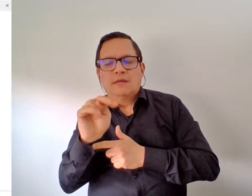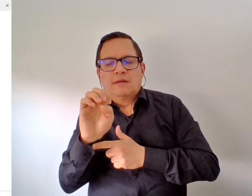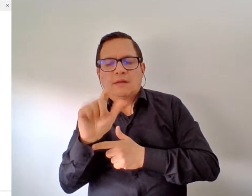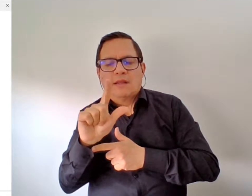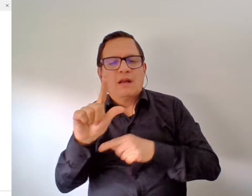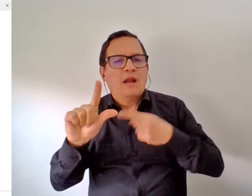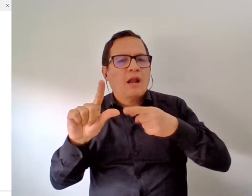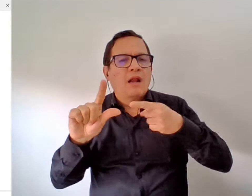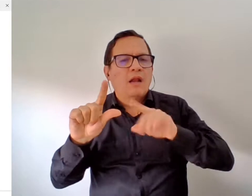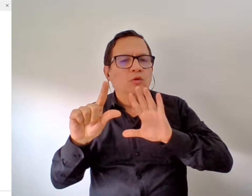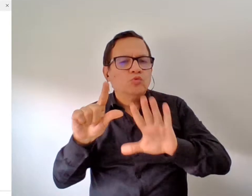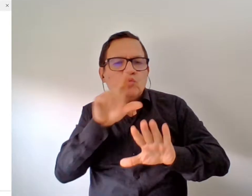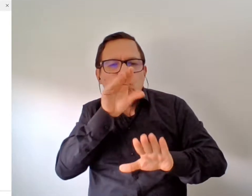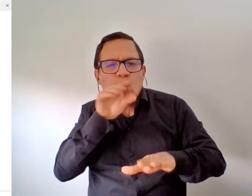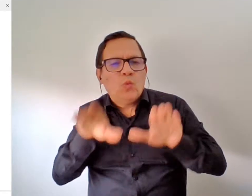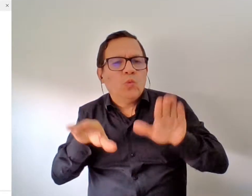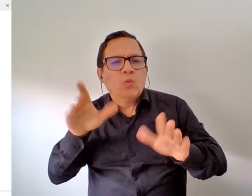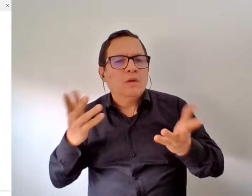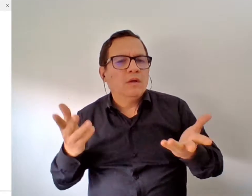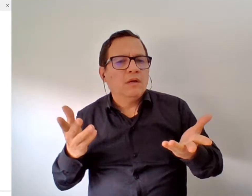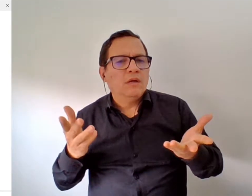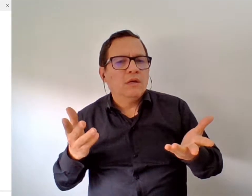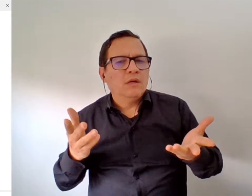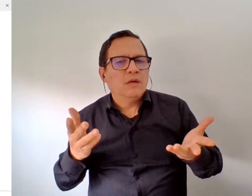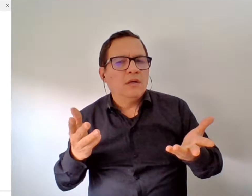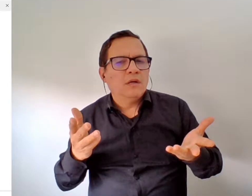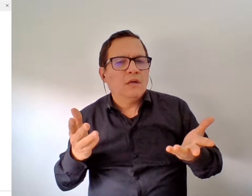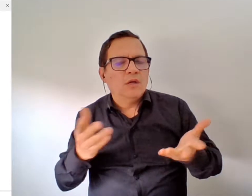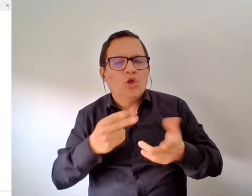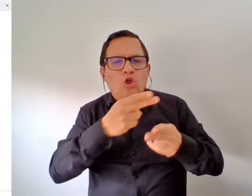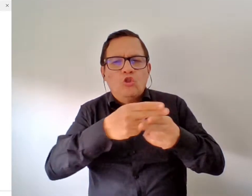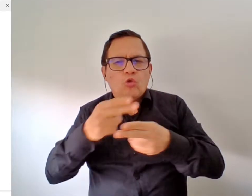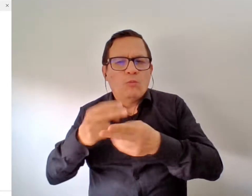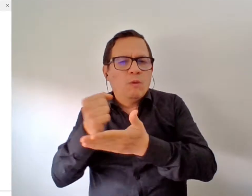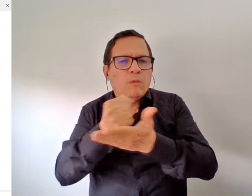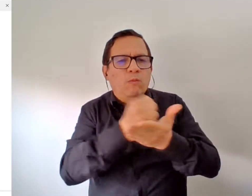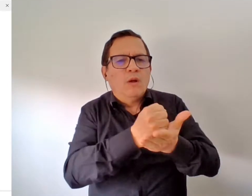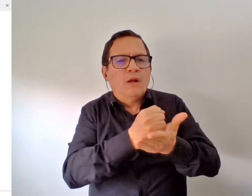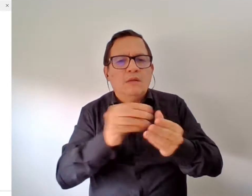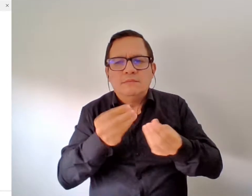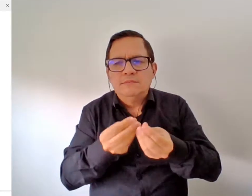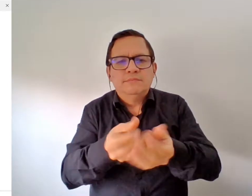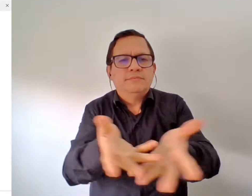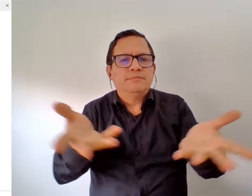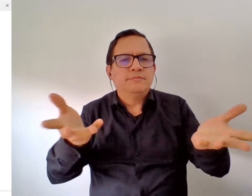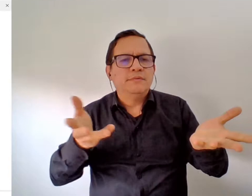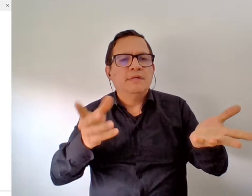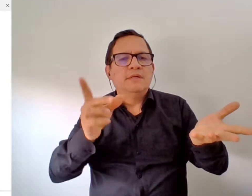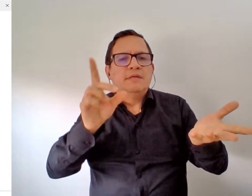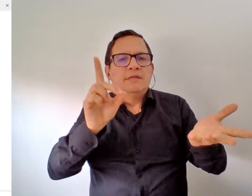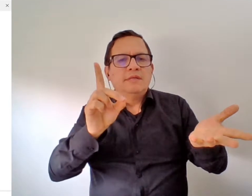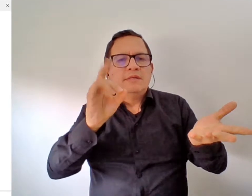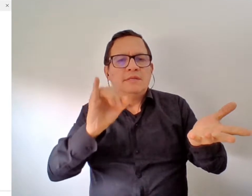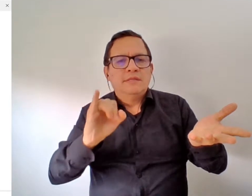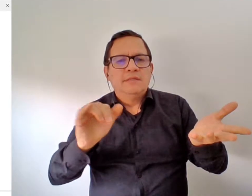Linux? ¿Qué es una distribución de NU/Linux o distro